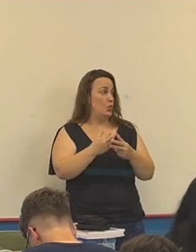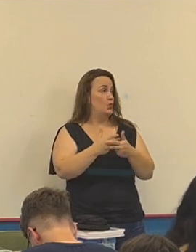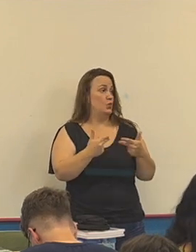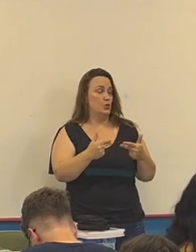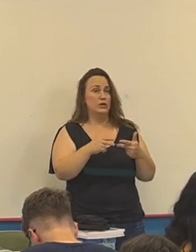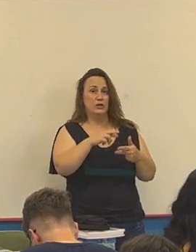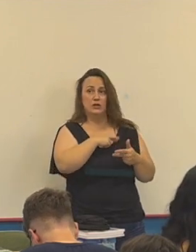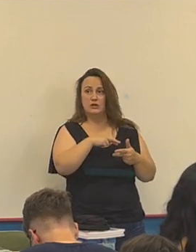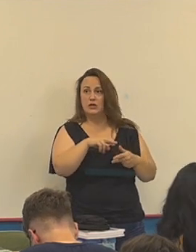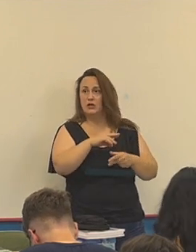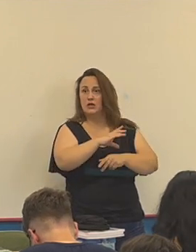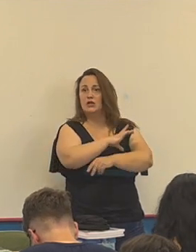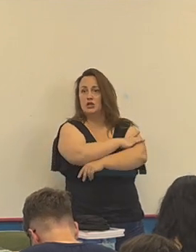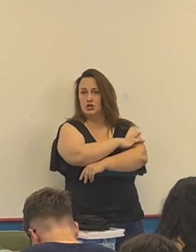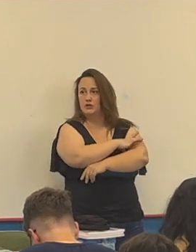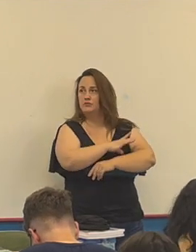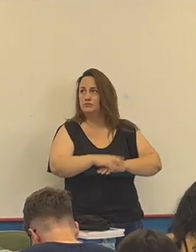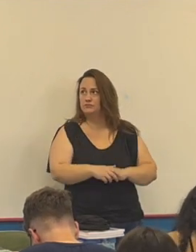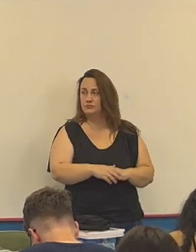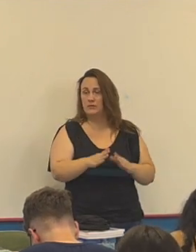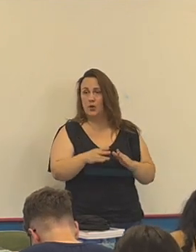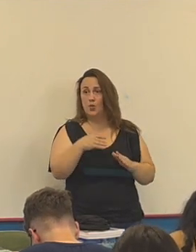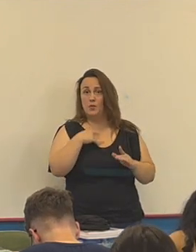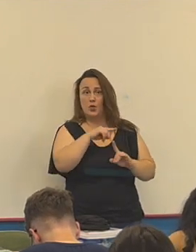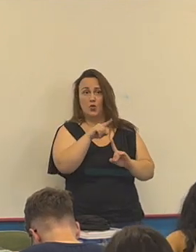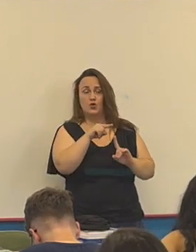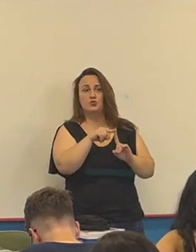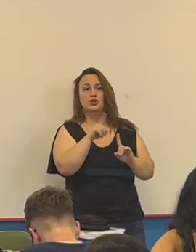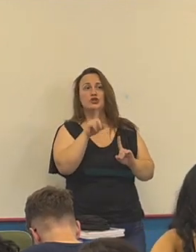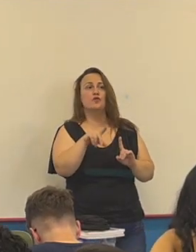ali. Bem, a minha intenção com isso